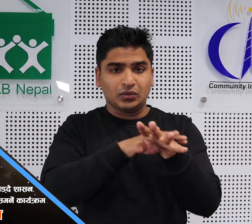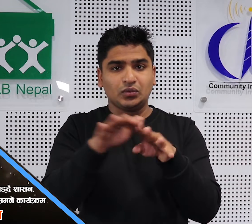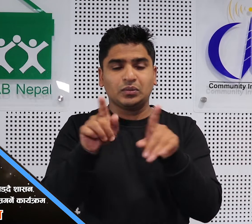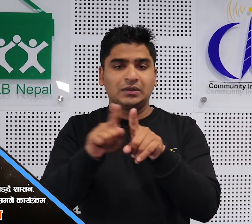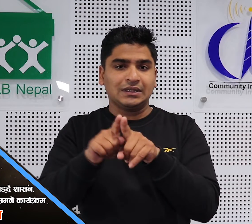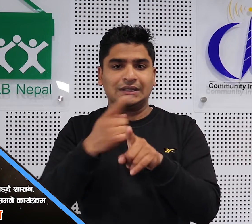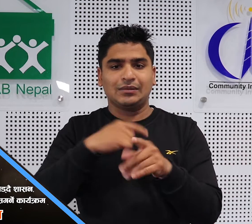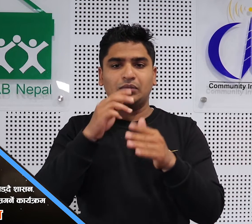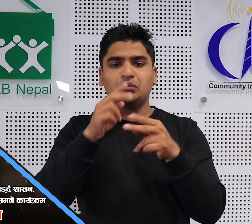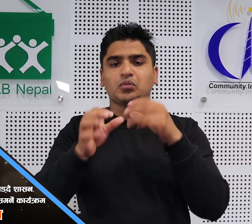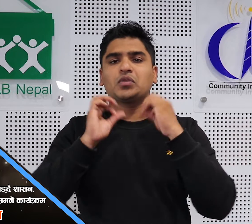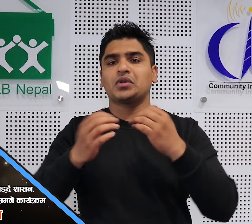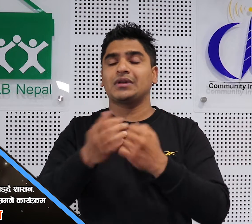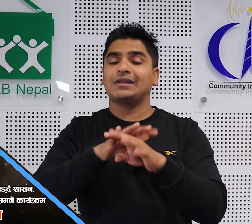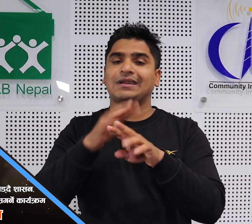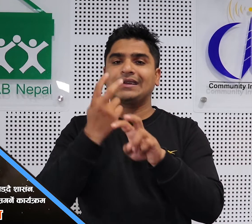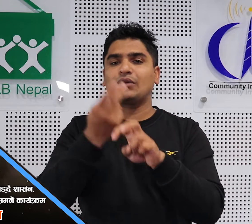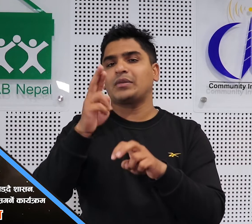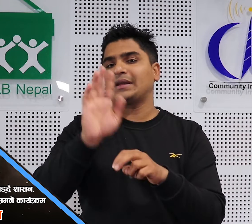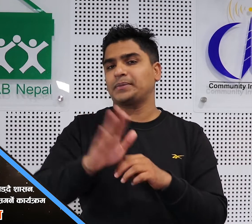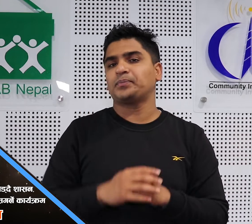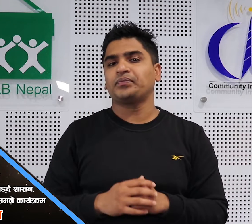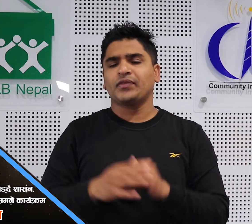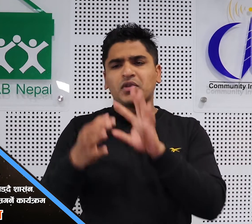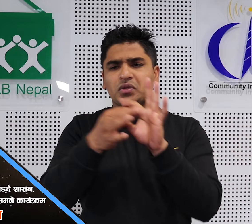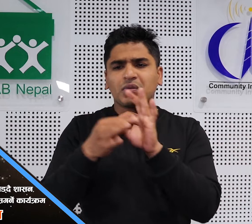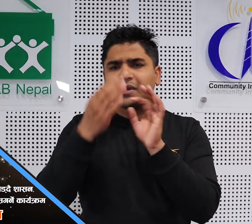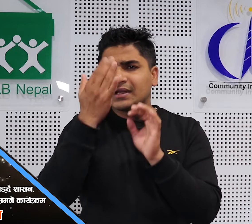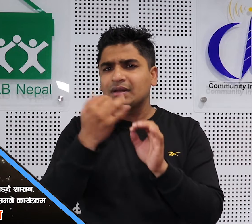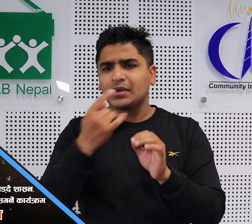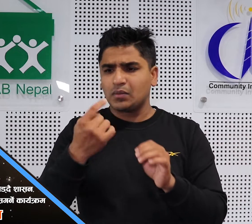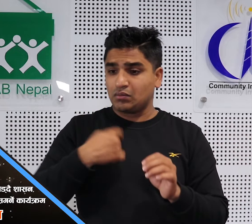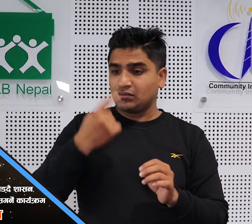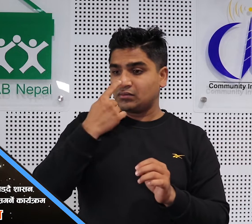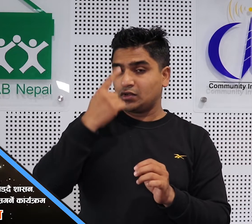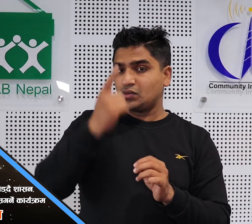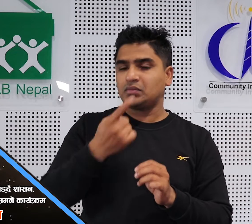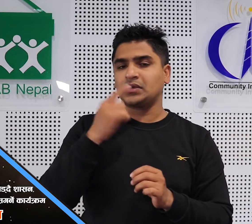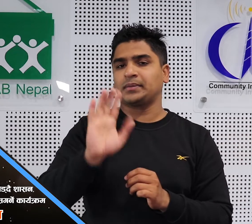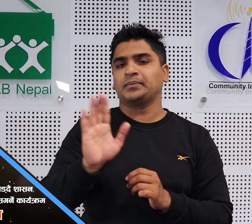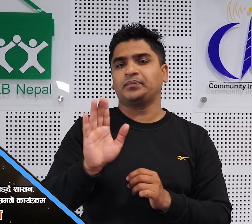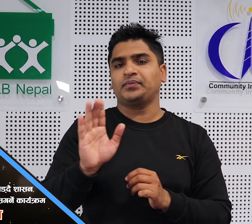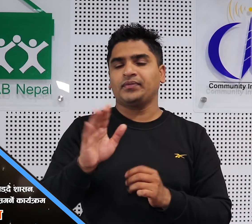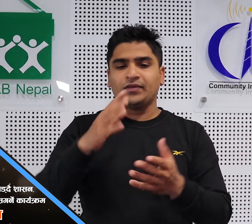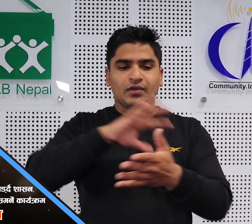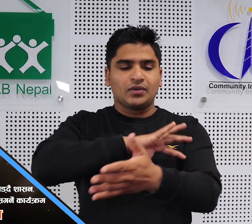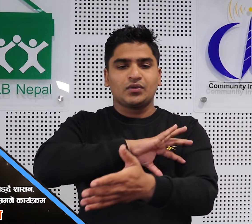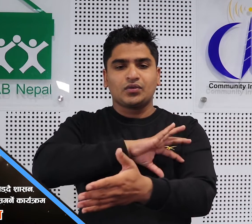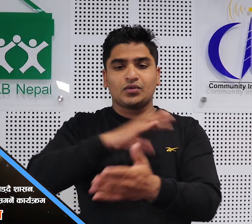हामीलाई परिचालन गर्न धेरै नै गाह्रो भइराखेको छ। समन्वय किनभने मै हुँ भन्नु चाहिँ भएन है, संघीय सरकारले पनि